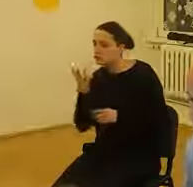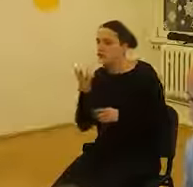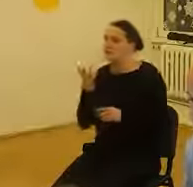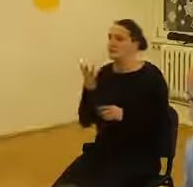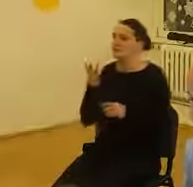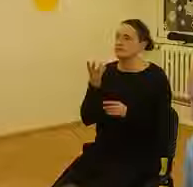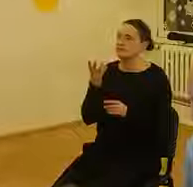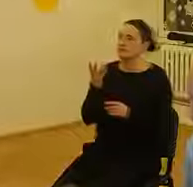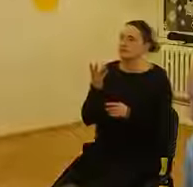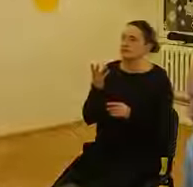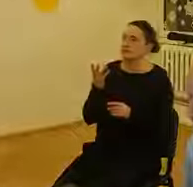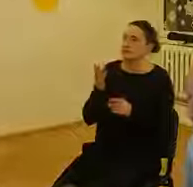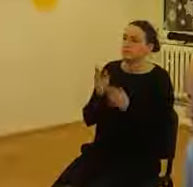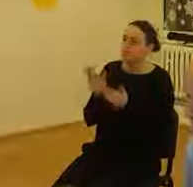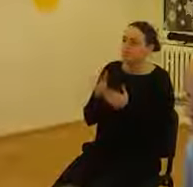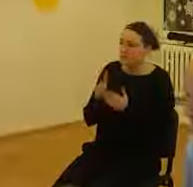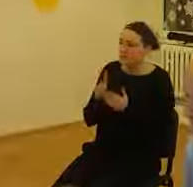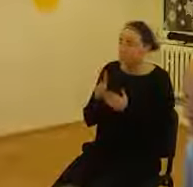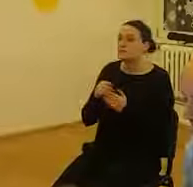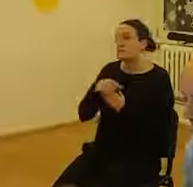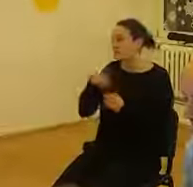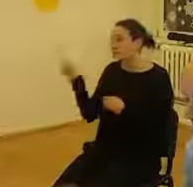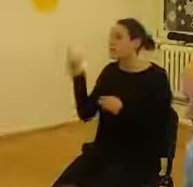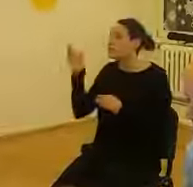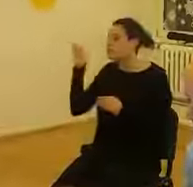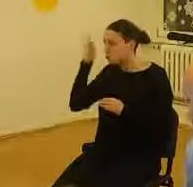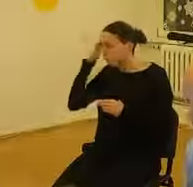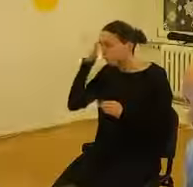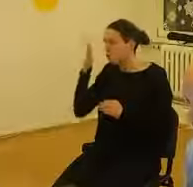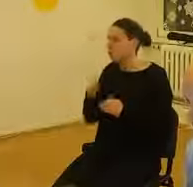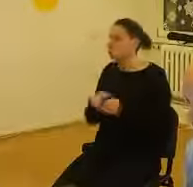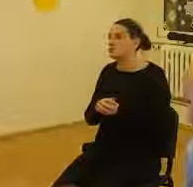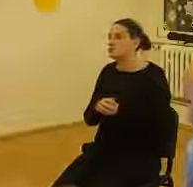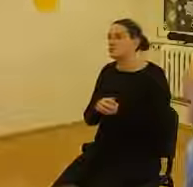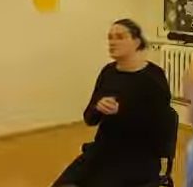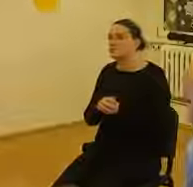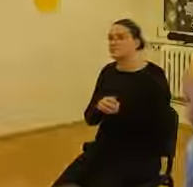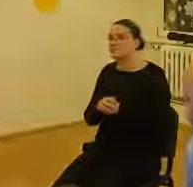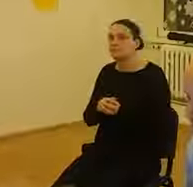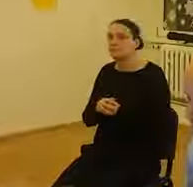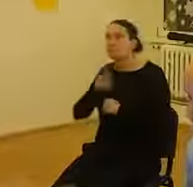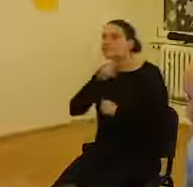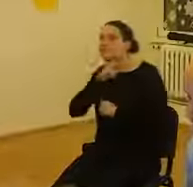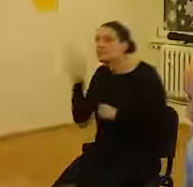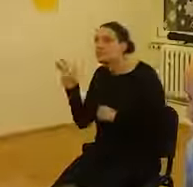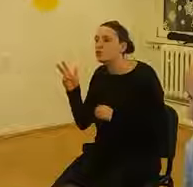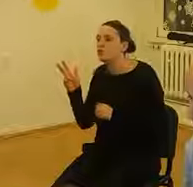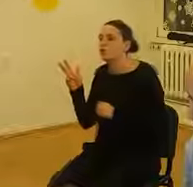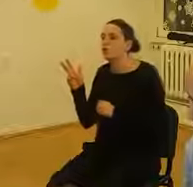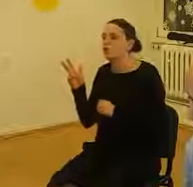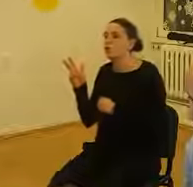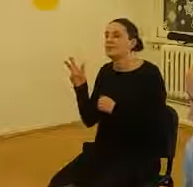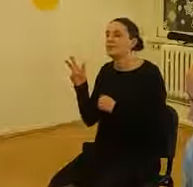4 marca dowiecie się Państwo jako mieszkańcy dzielnicy, kto został,